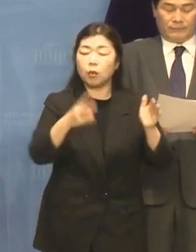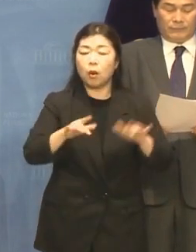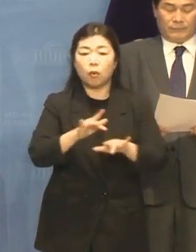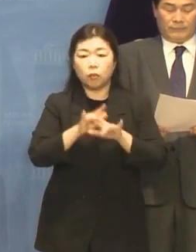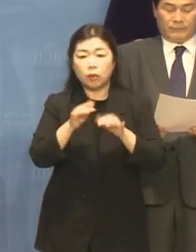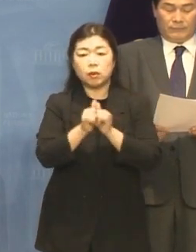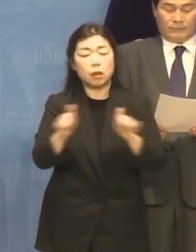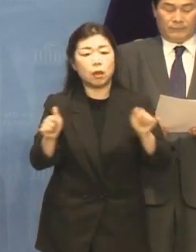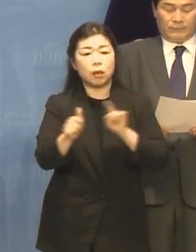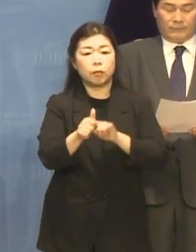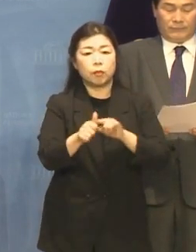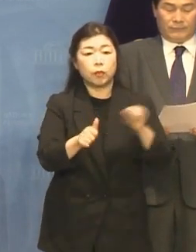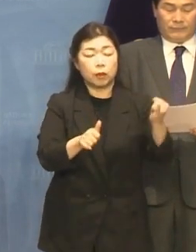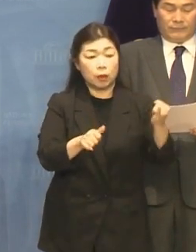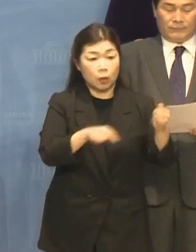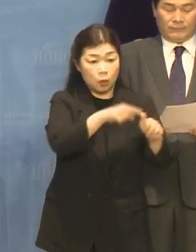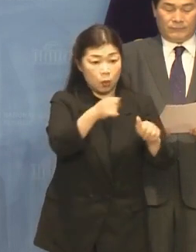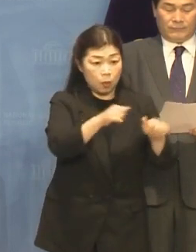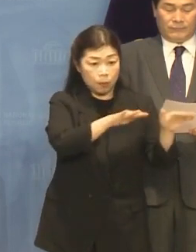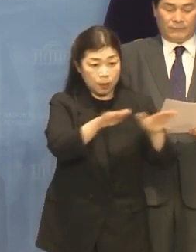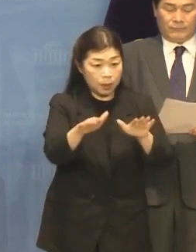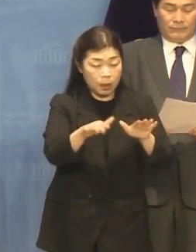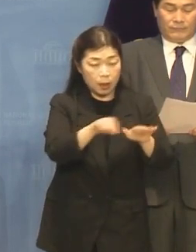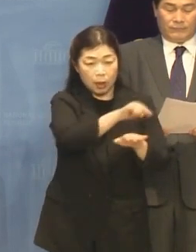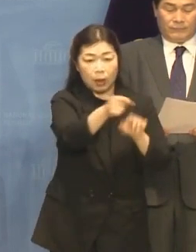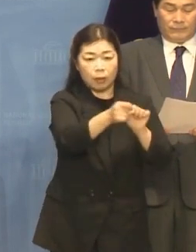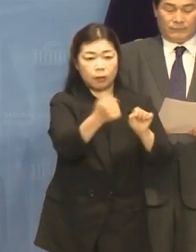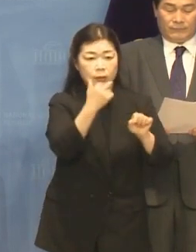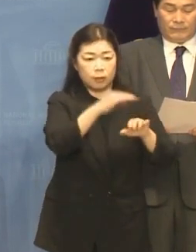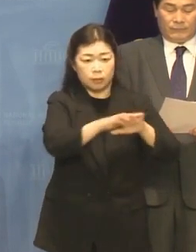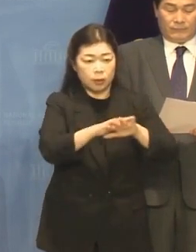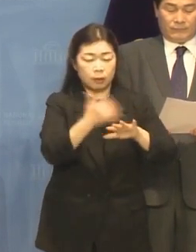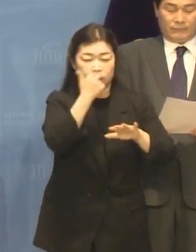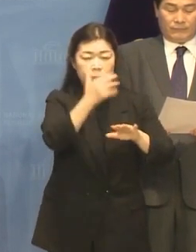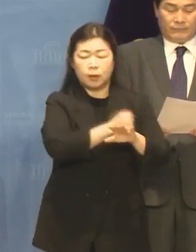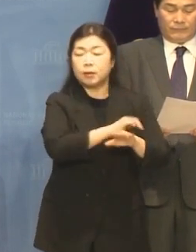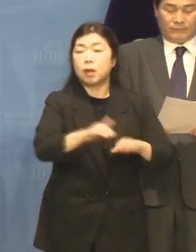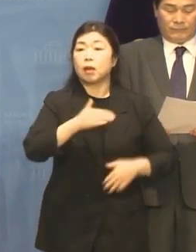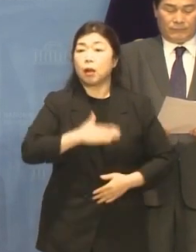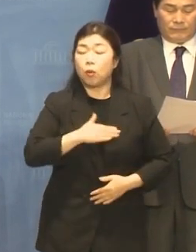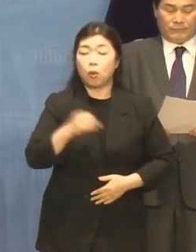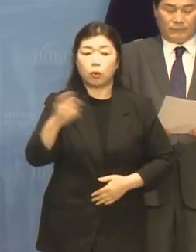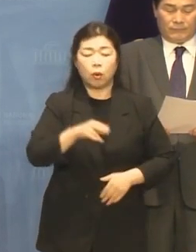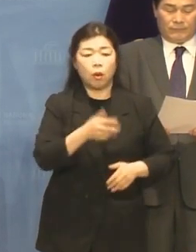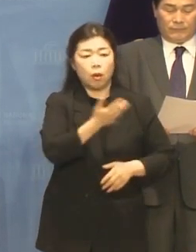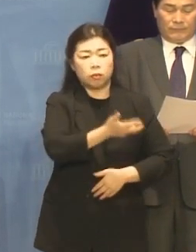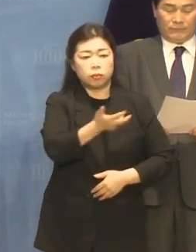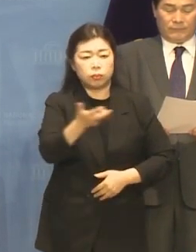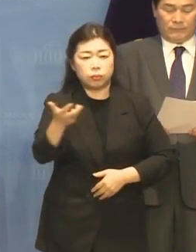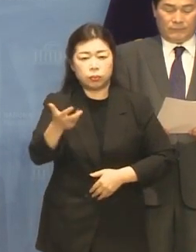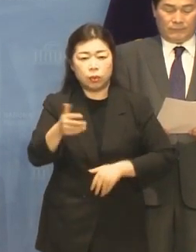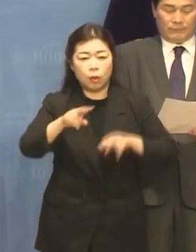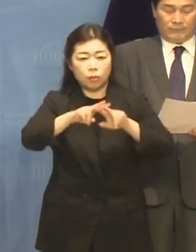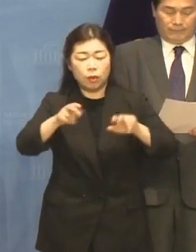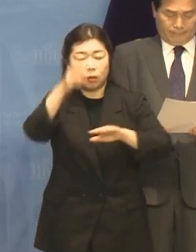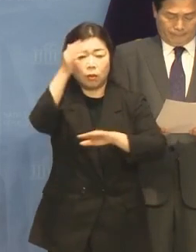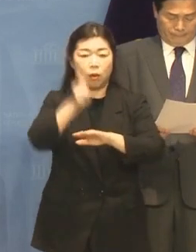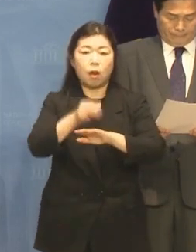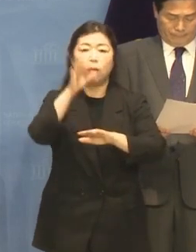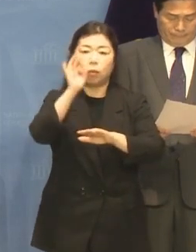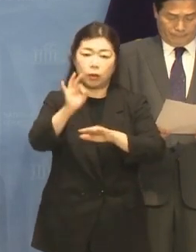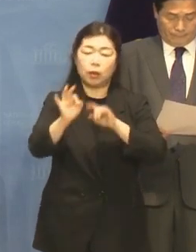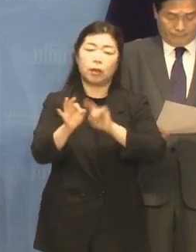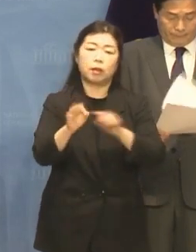연평도 주변 해역을 잘 알고 있었다는 점, 그리고 표류 예측 분석 결과 등을 종합해 볼 때